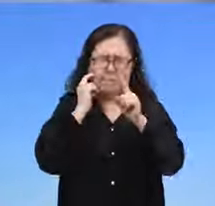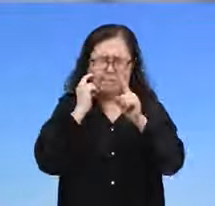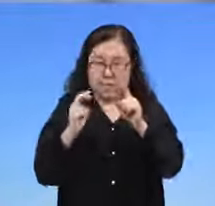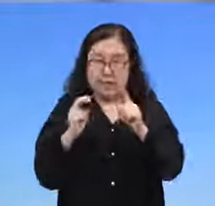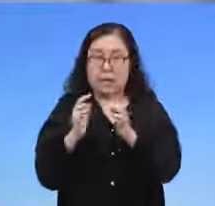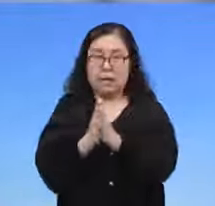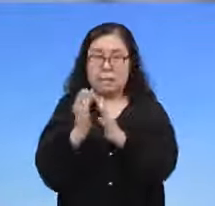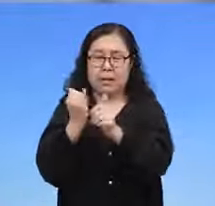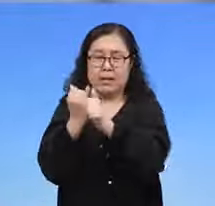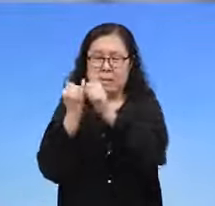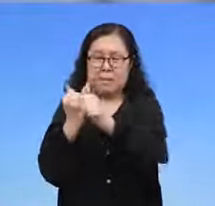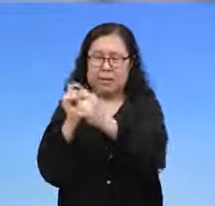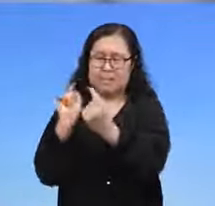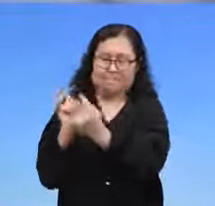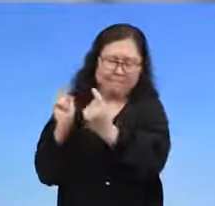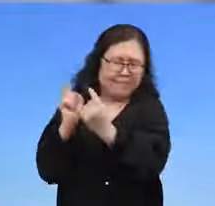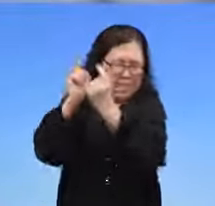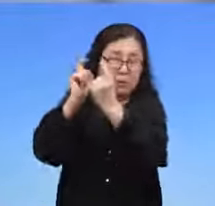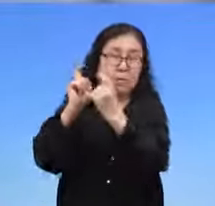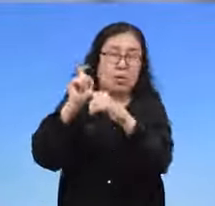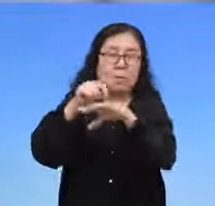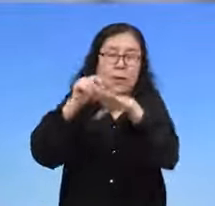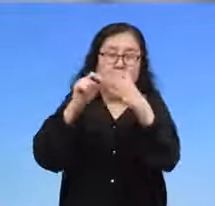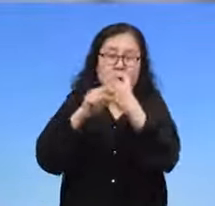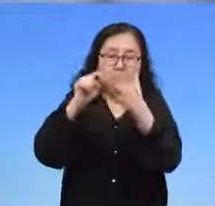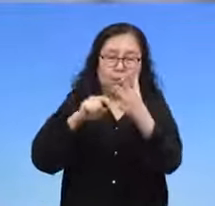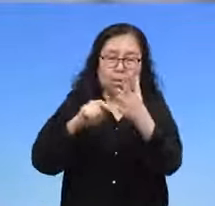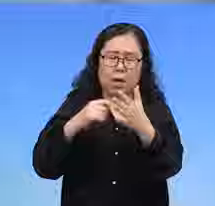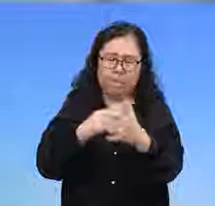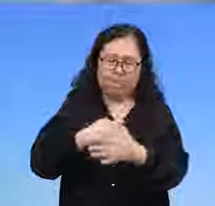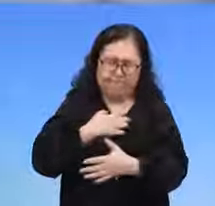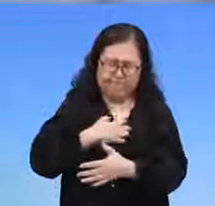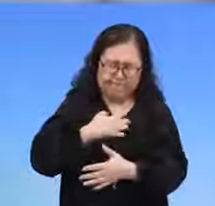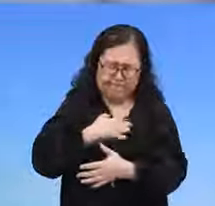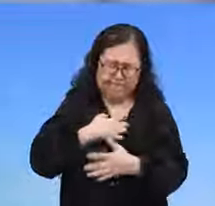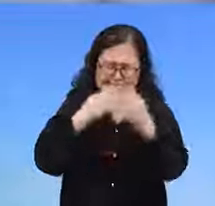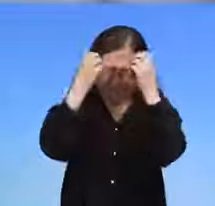다투면서 말로 다 할 수 없는 마음의 고통을,